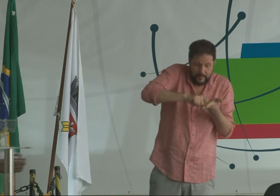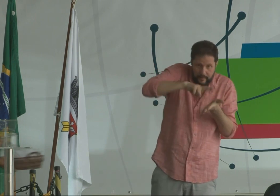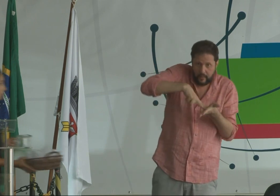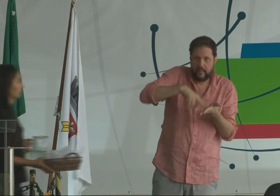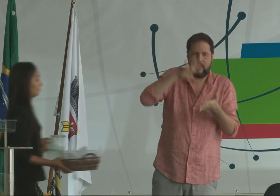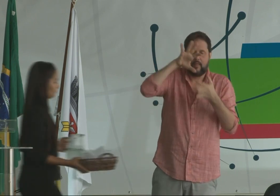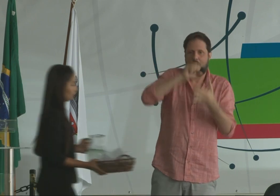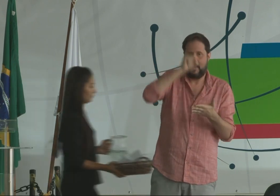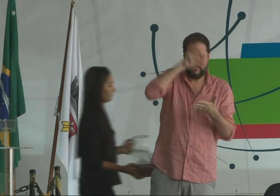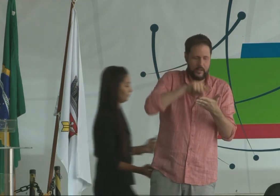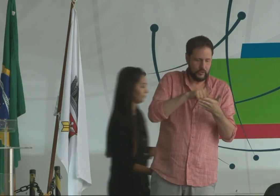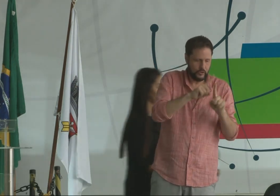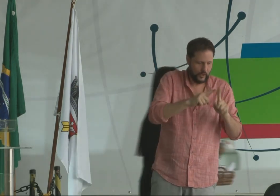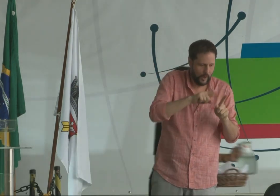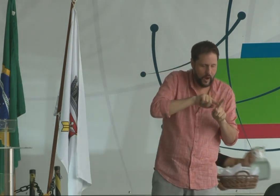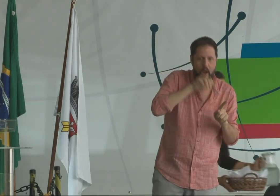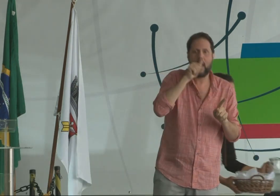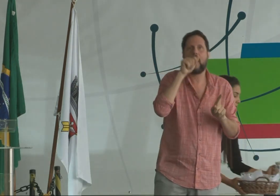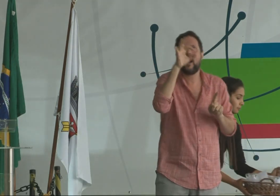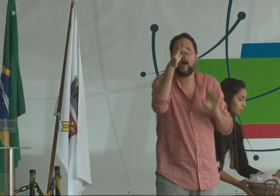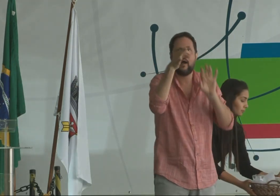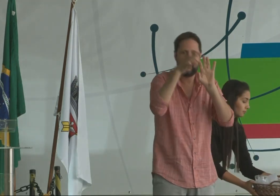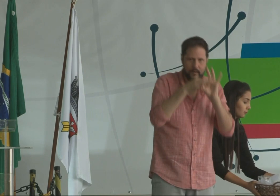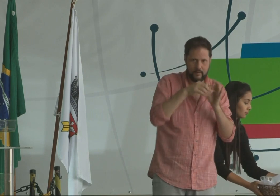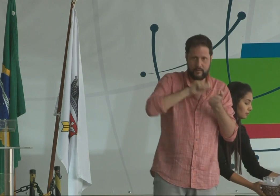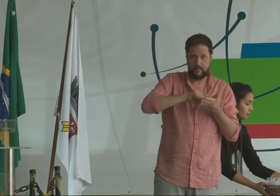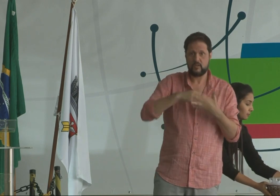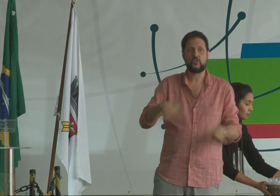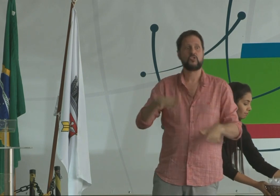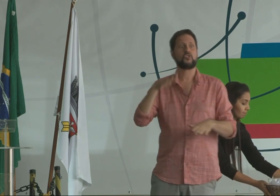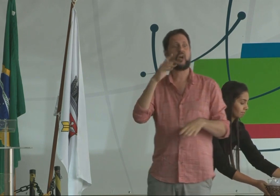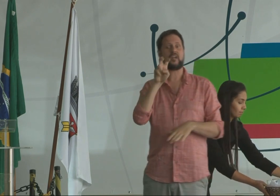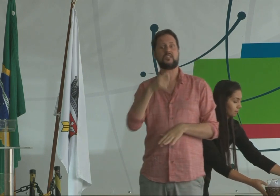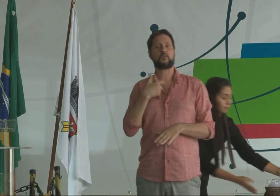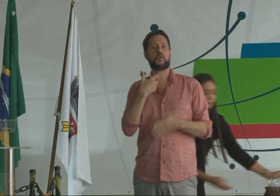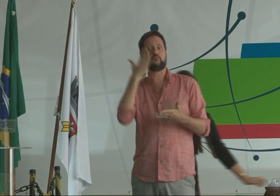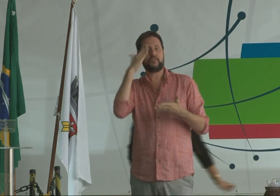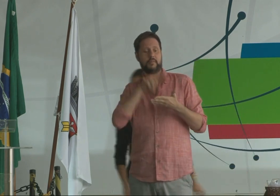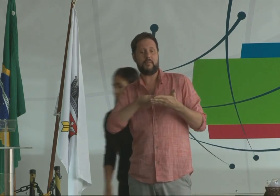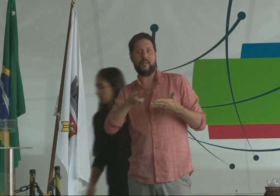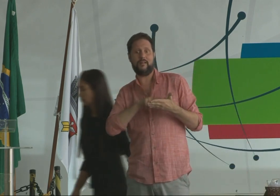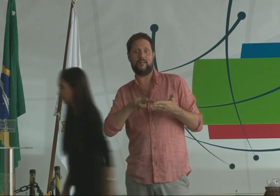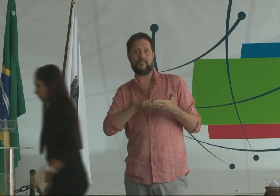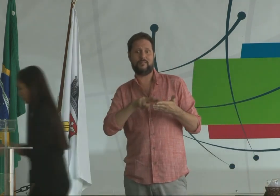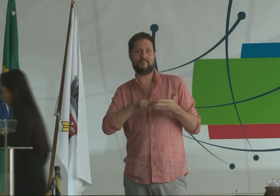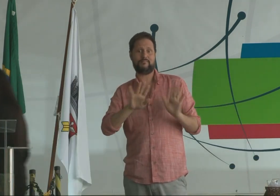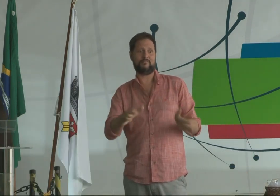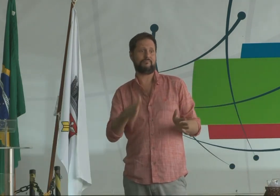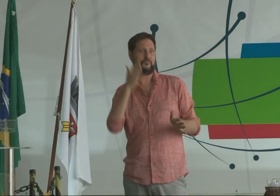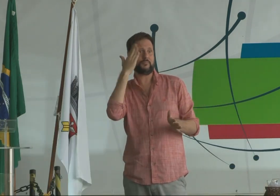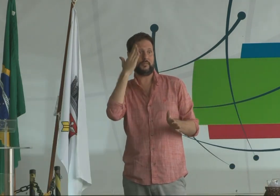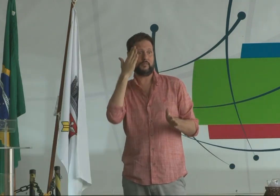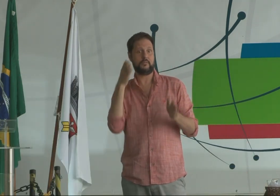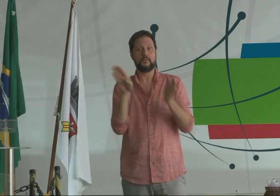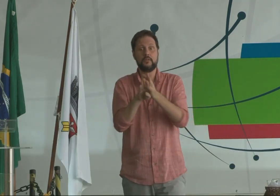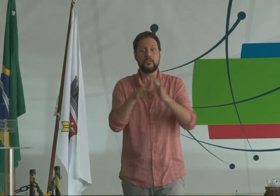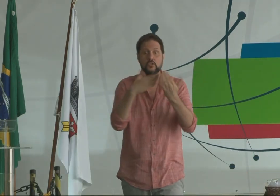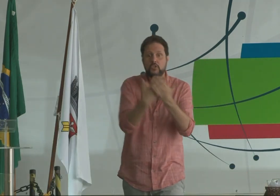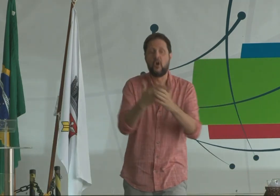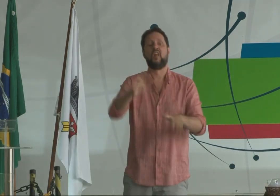isso ao processo de produção de fala e também produção de escrita. E, em mais ou menos 5 anos, eu já sabia ler alguma coisa